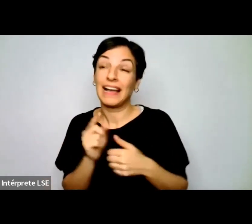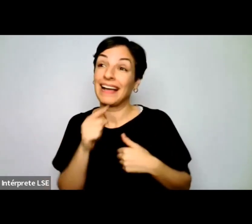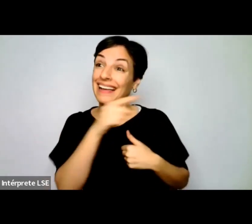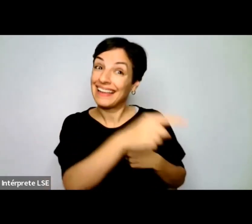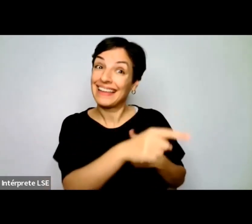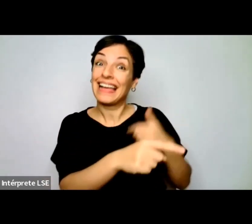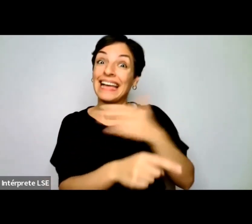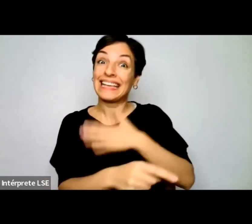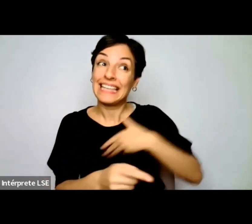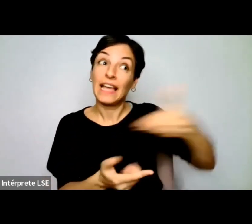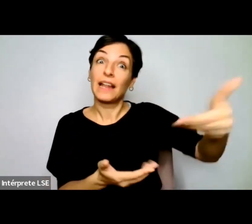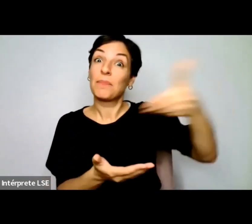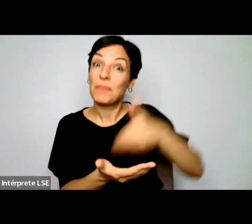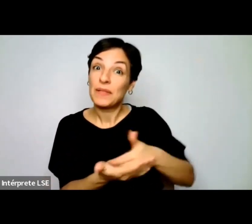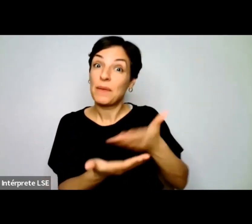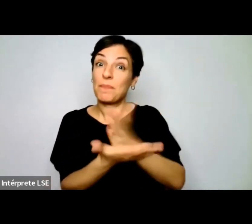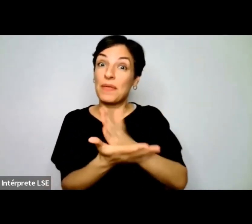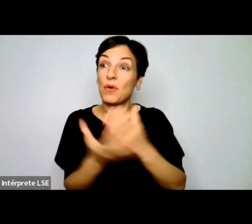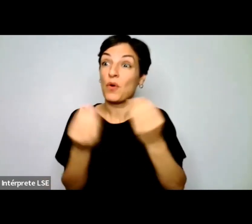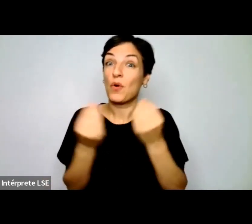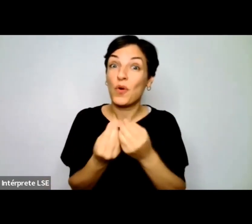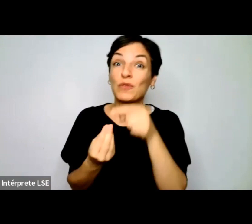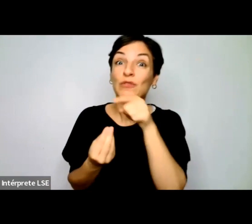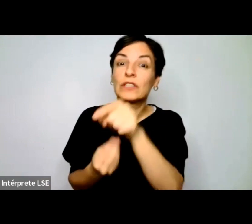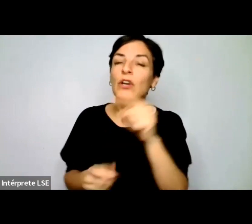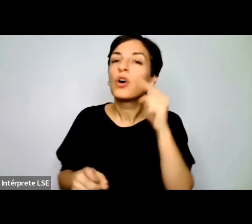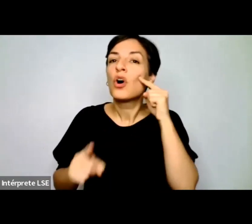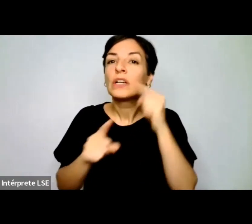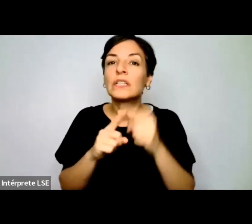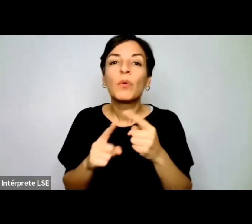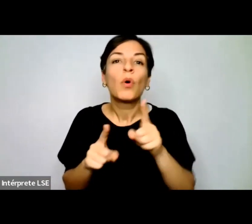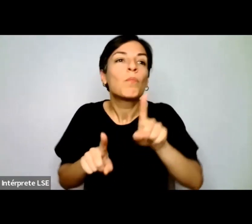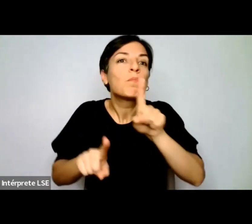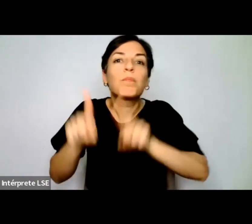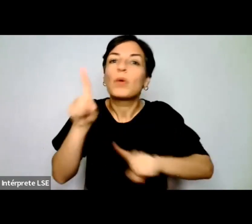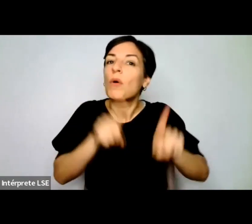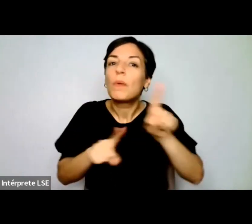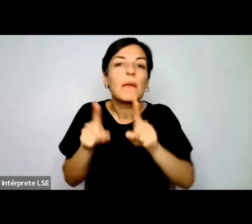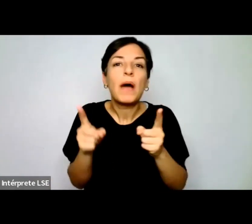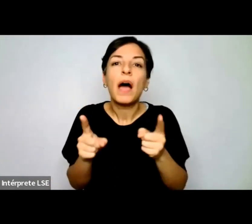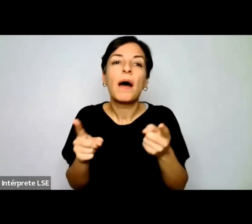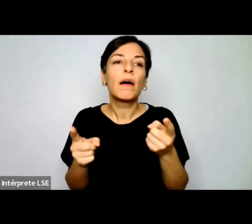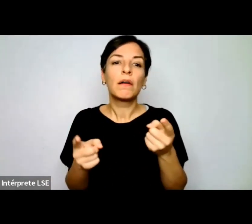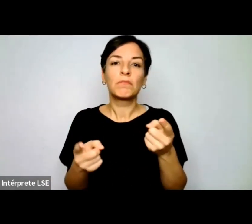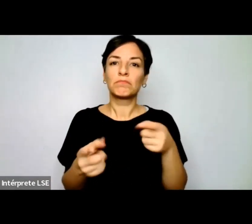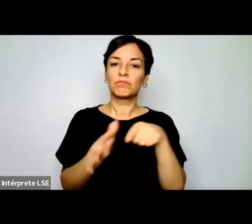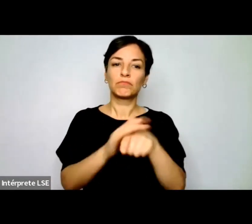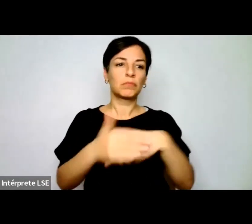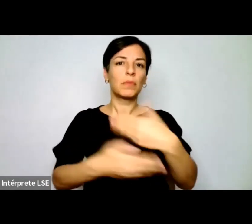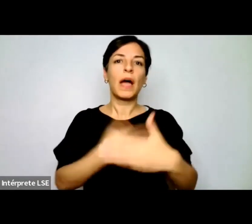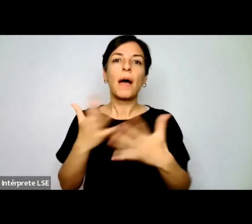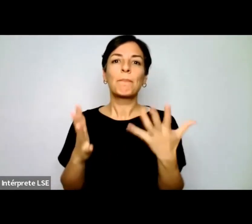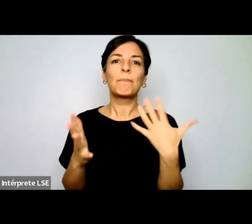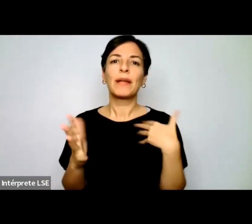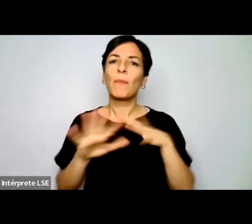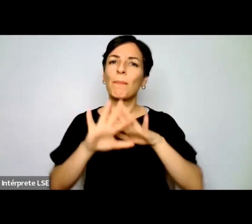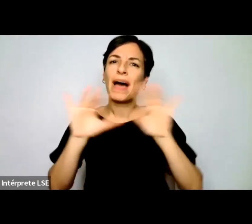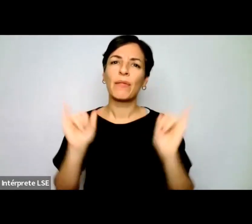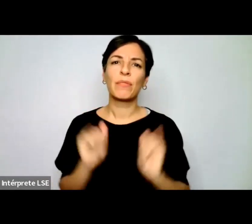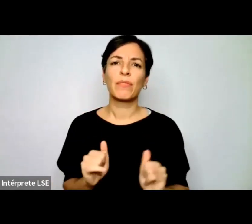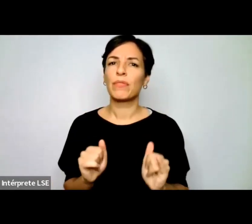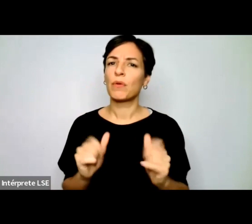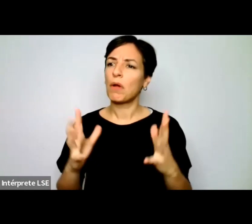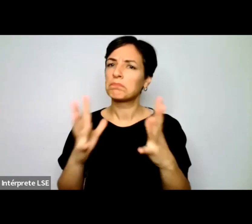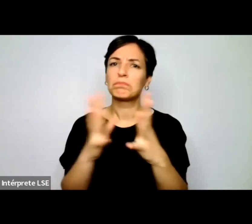ha solicitado para gestionar un conflicto de una manera pacífica y amistosa, sobre todo que tengan esa